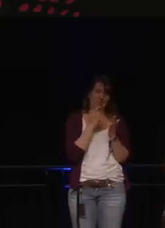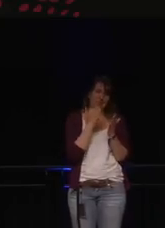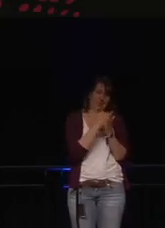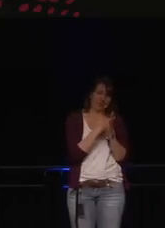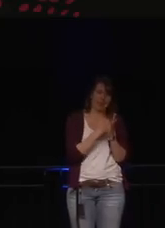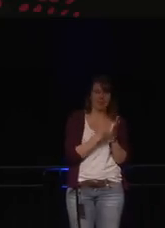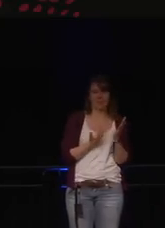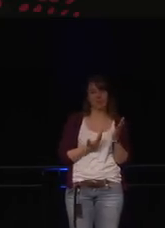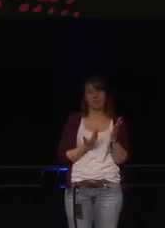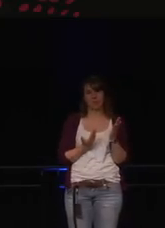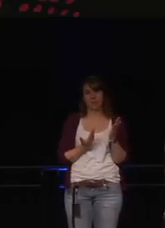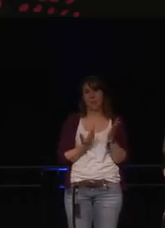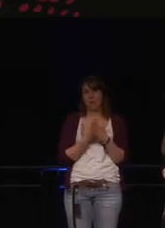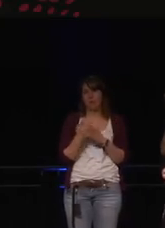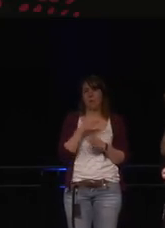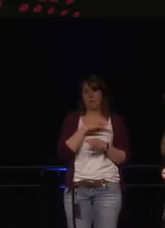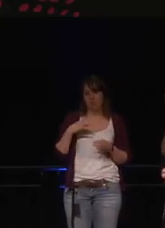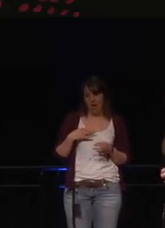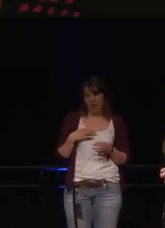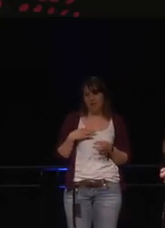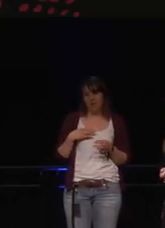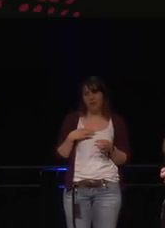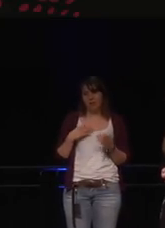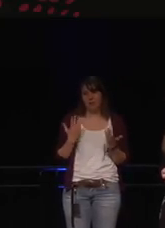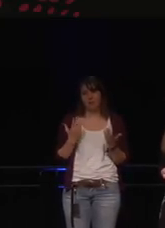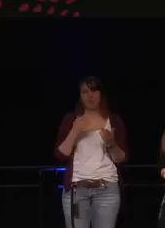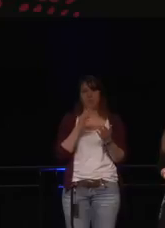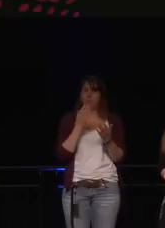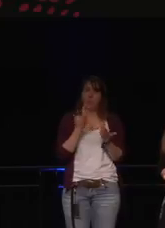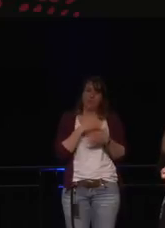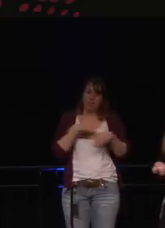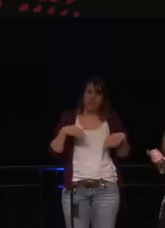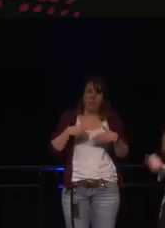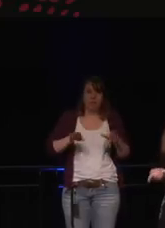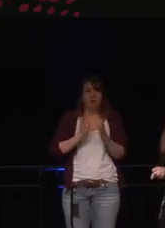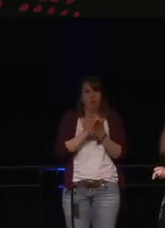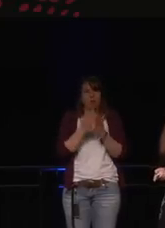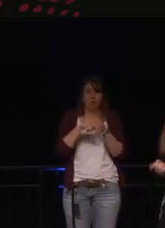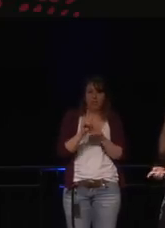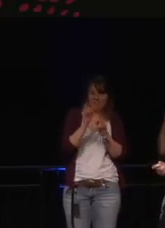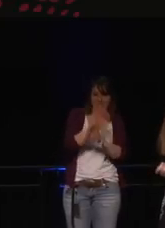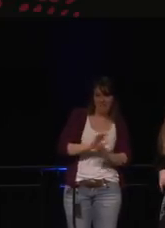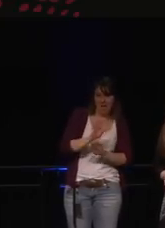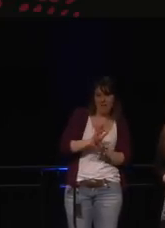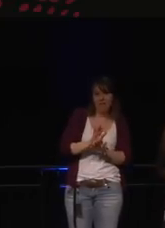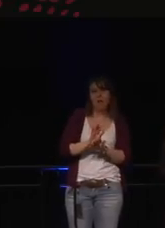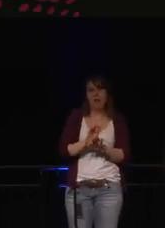que se llaman privacy, privacidad por diseño y privacidad default, y